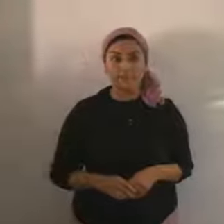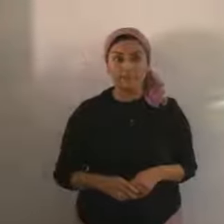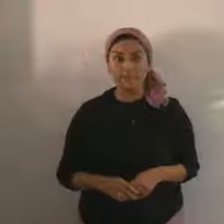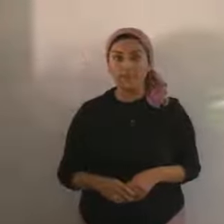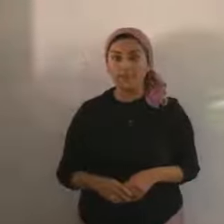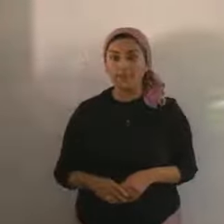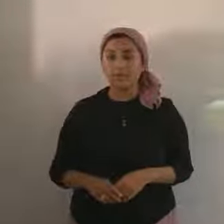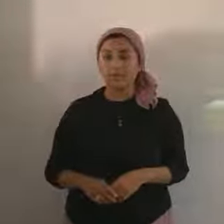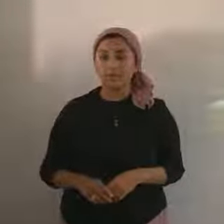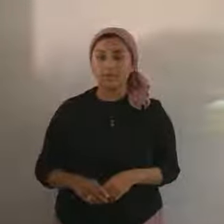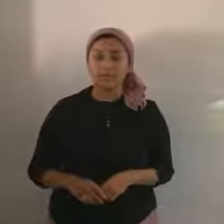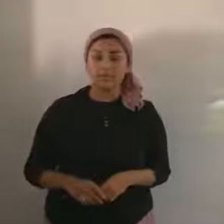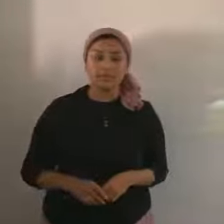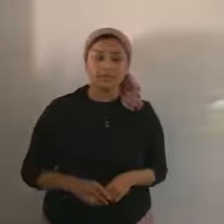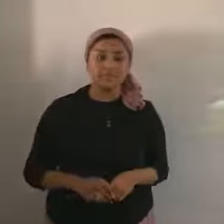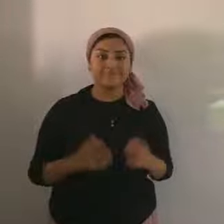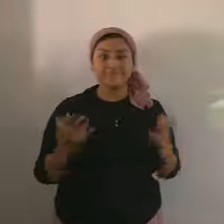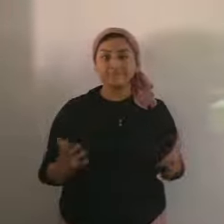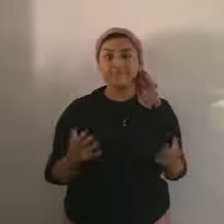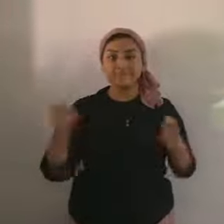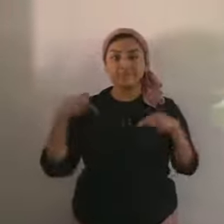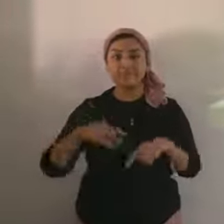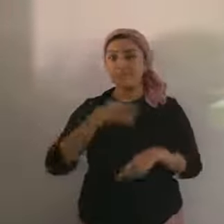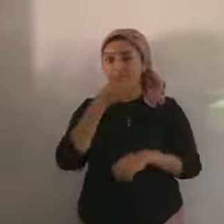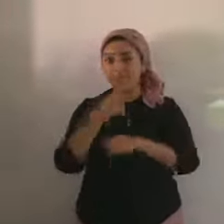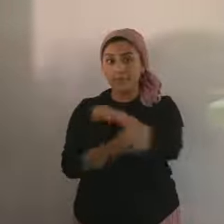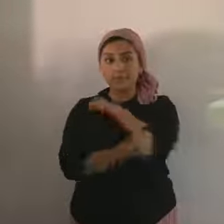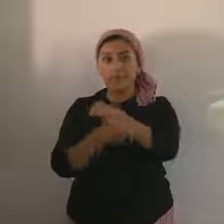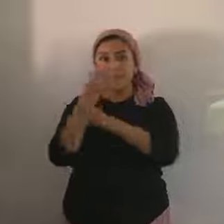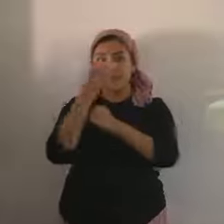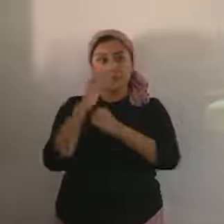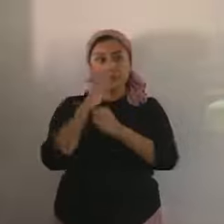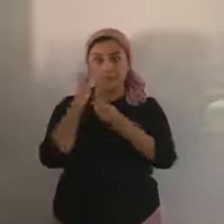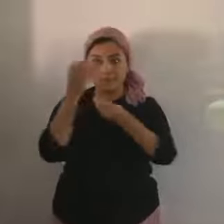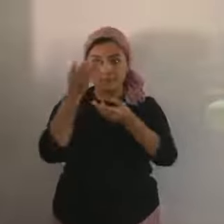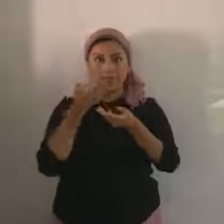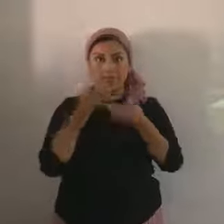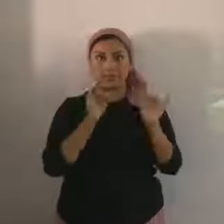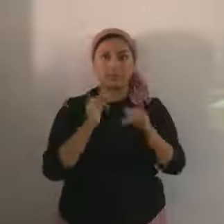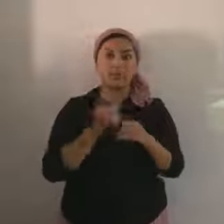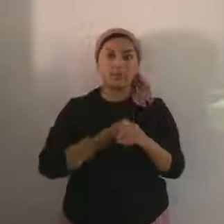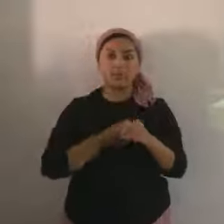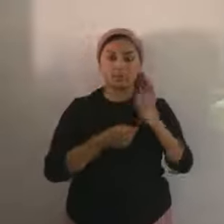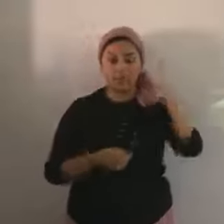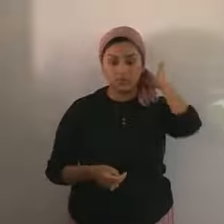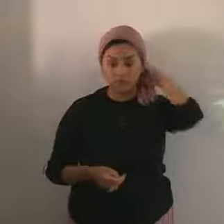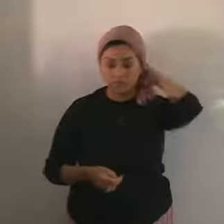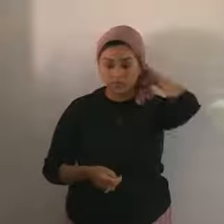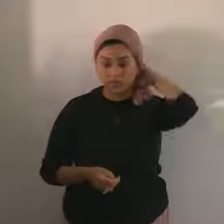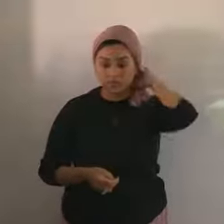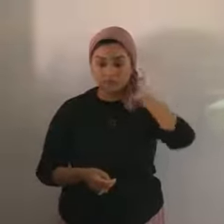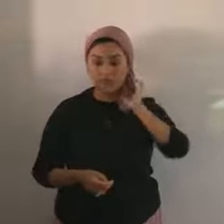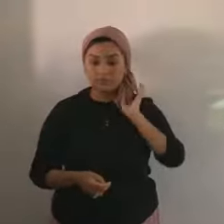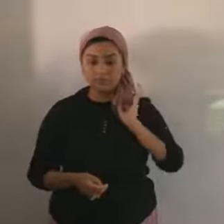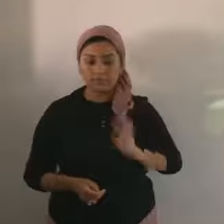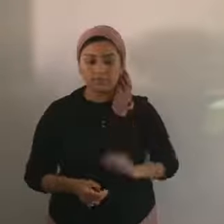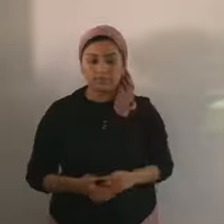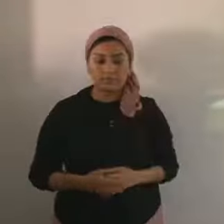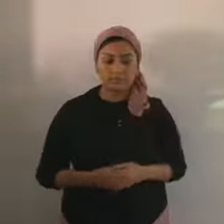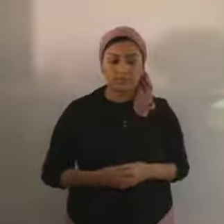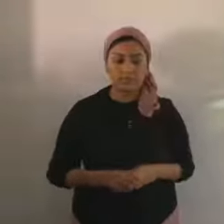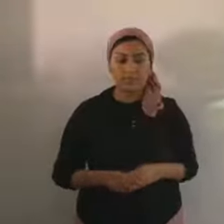Y entonces, bueno, viene Pesaj, que el Eterno nos diga esto a nosotros. Que el Eterno nos diga esto a nosotros.